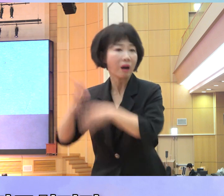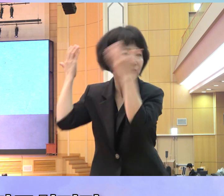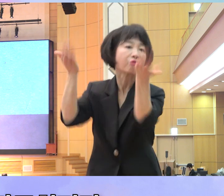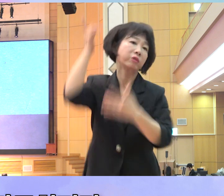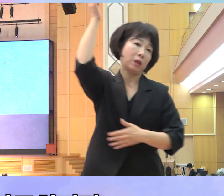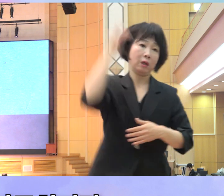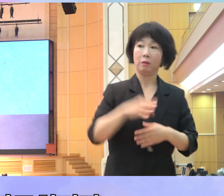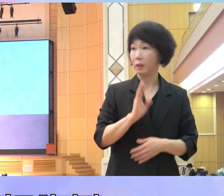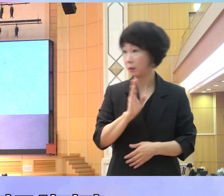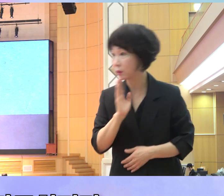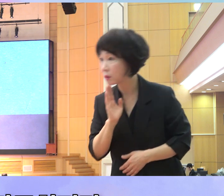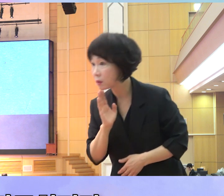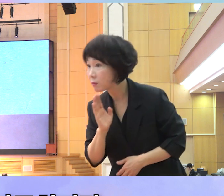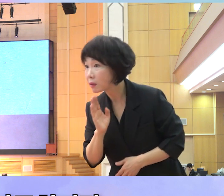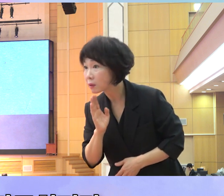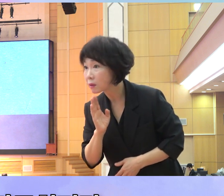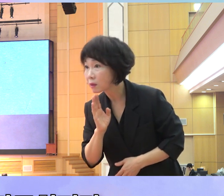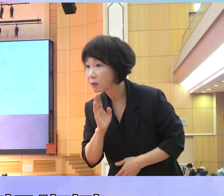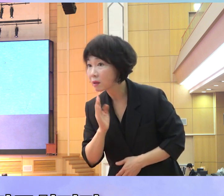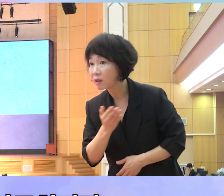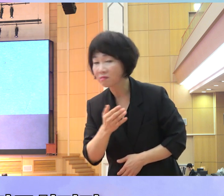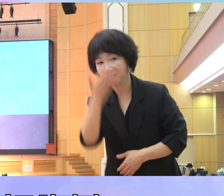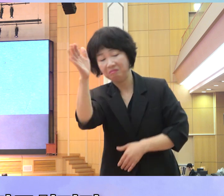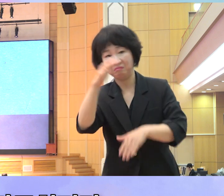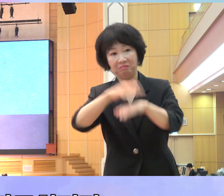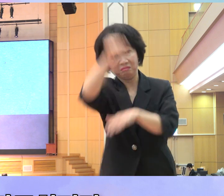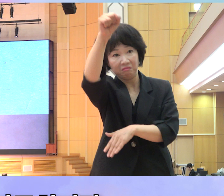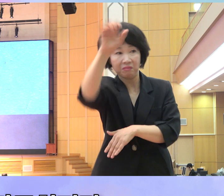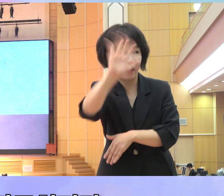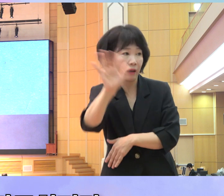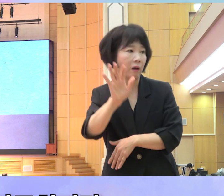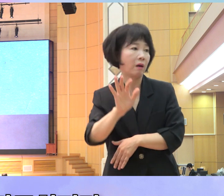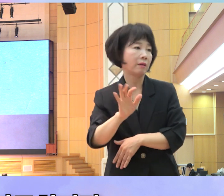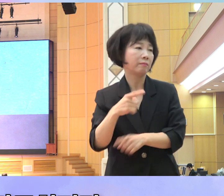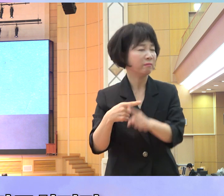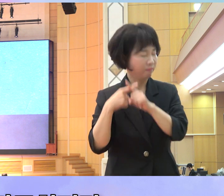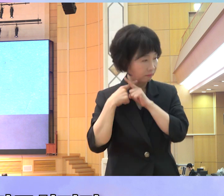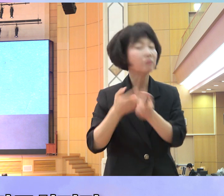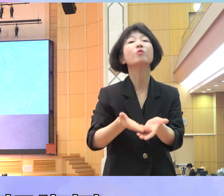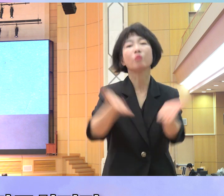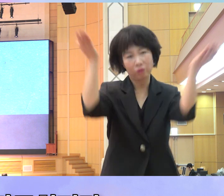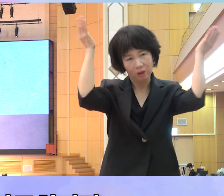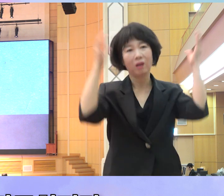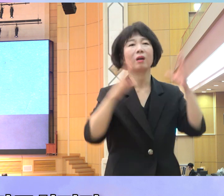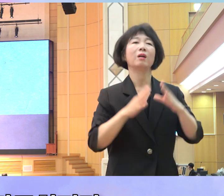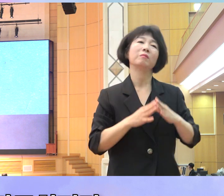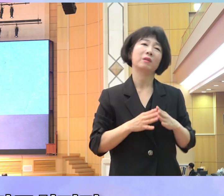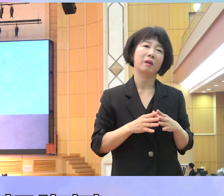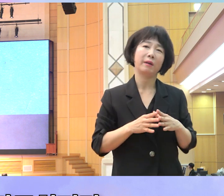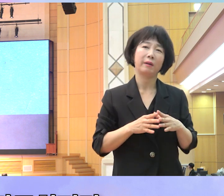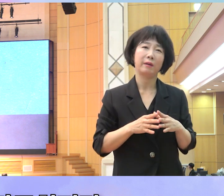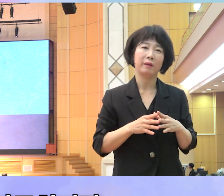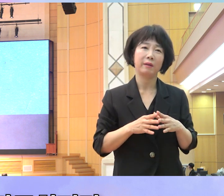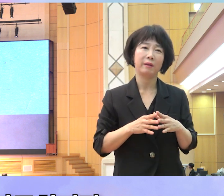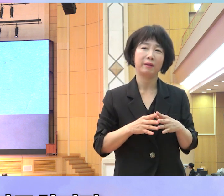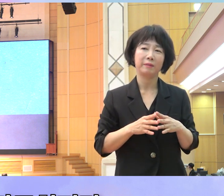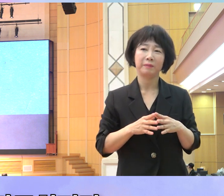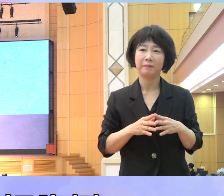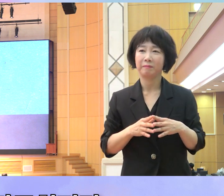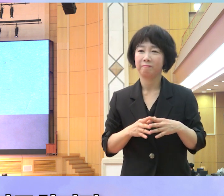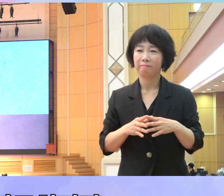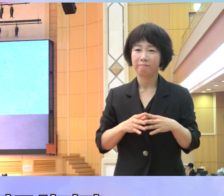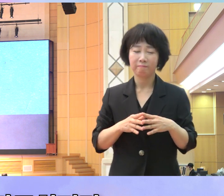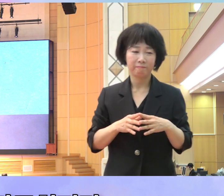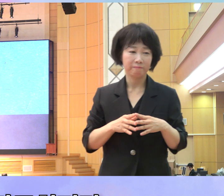그래서 여러분, 특히 이 자녀들도 이 자리에 뭐 청소년 또 청년 친구분들도 우리